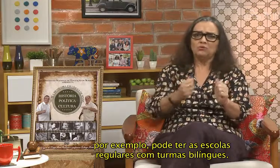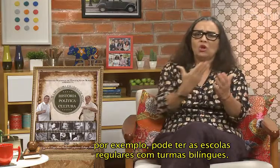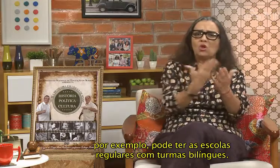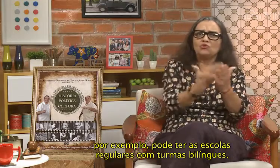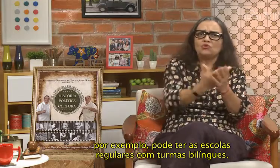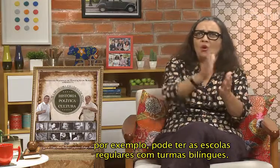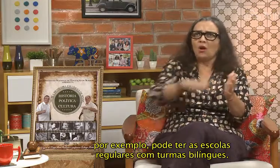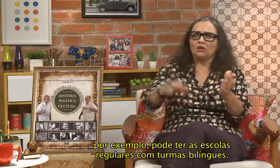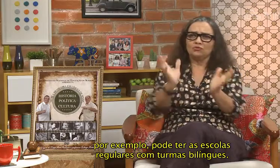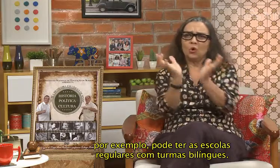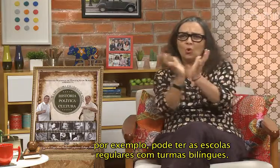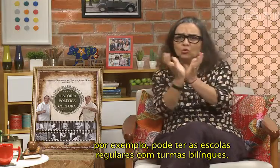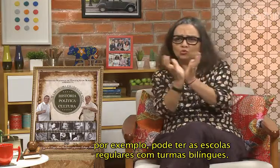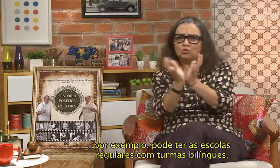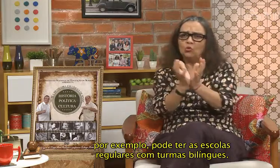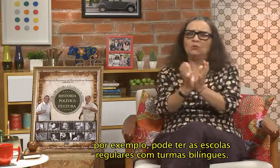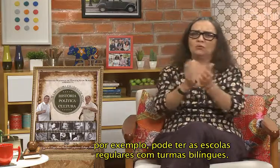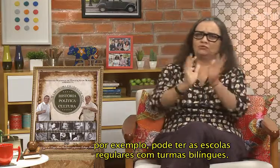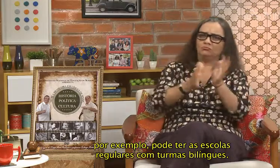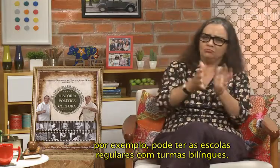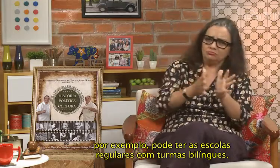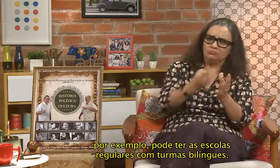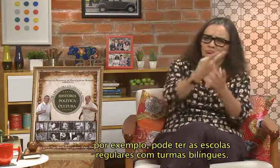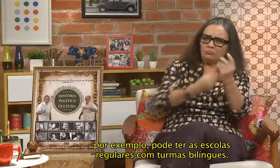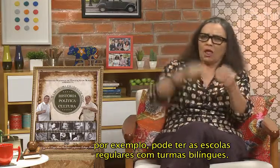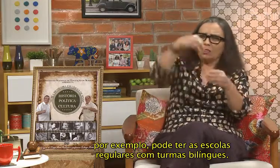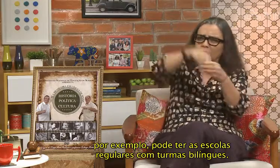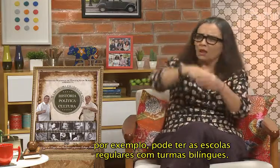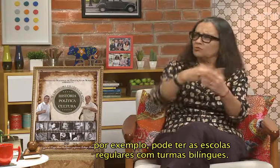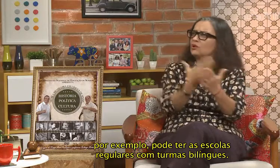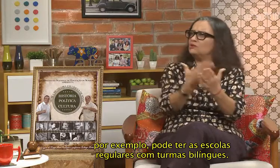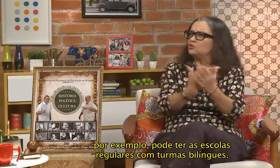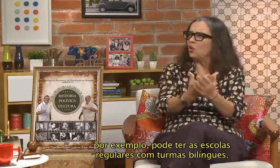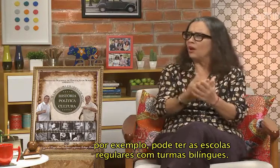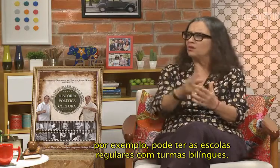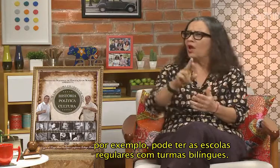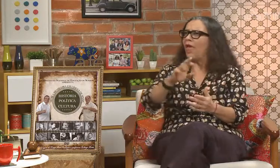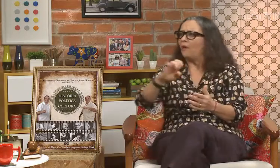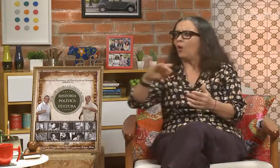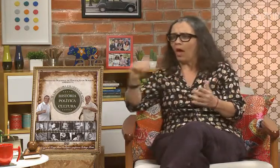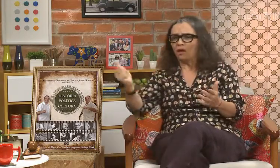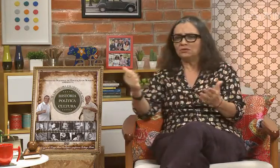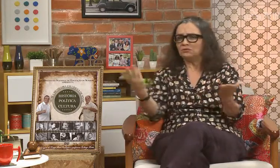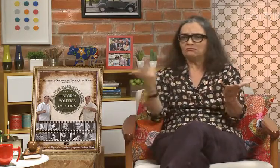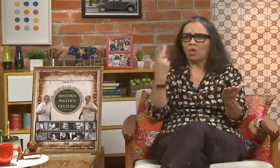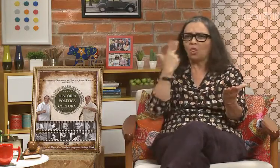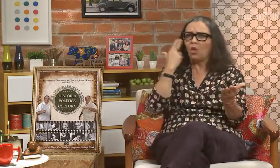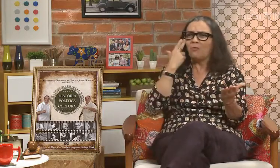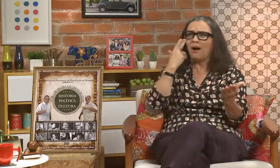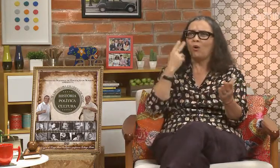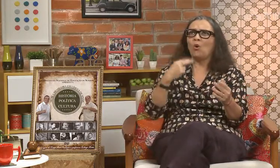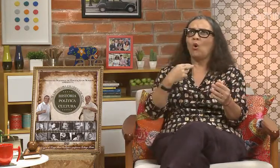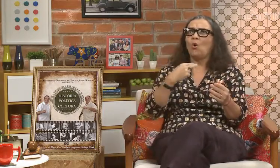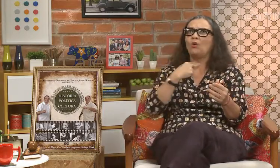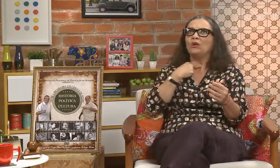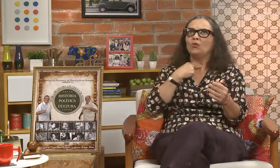pode ter as escolas regulares com turmas bilíngues na presença de turma. O que não